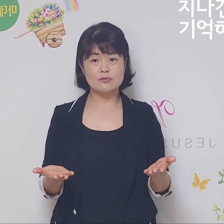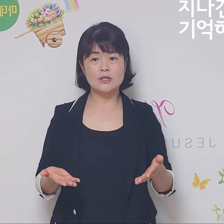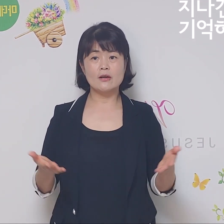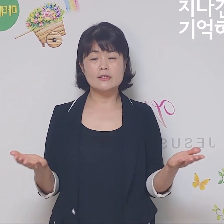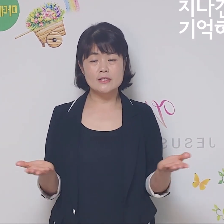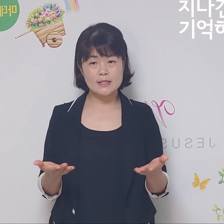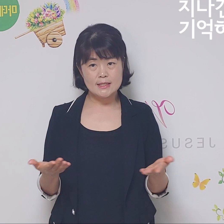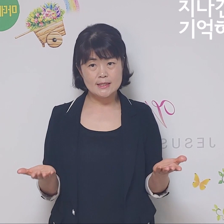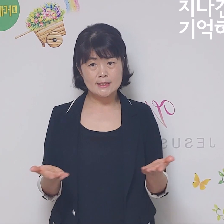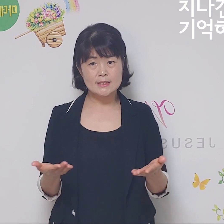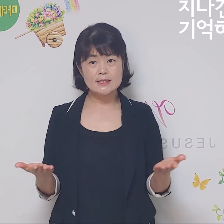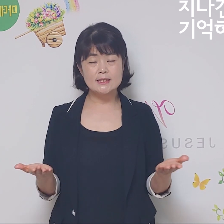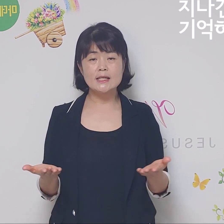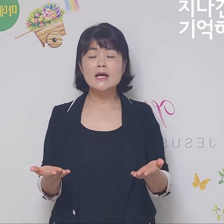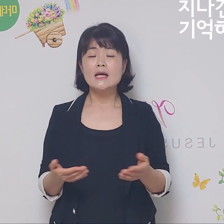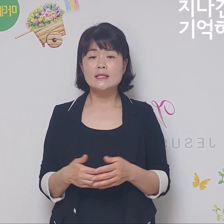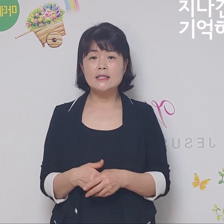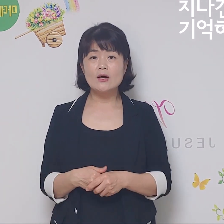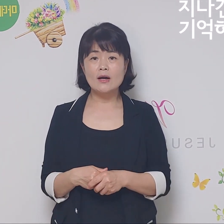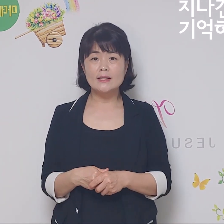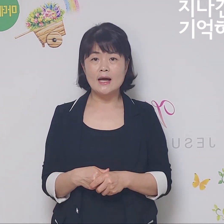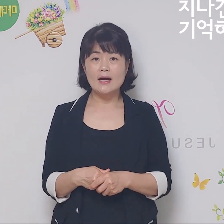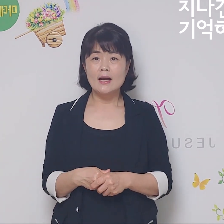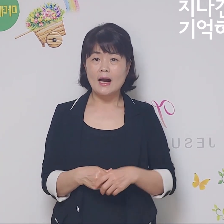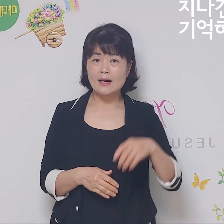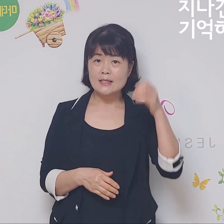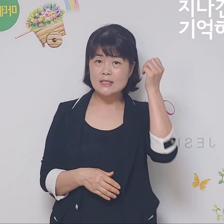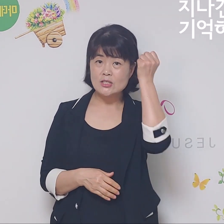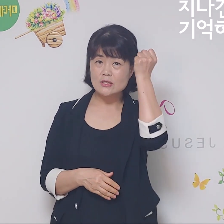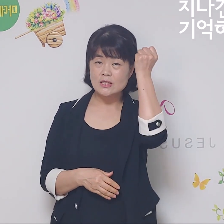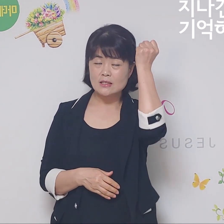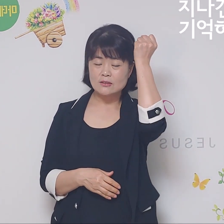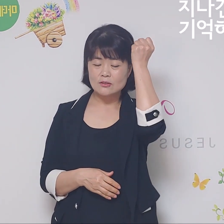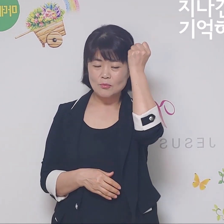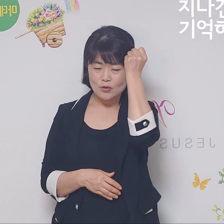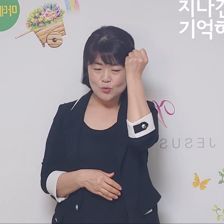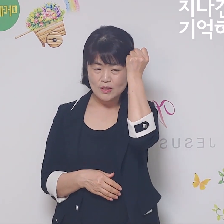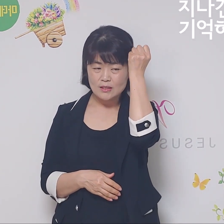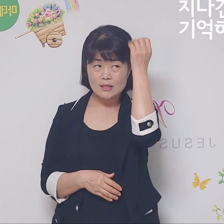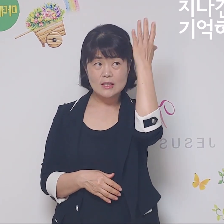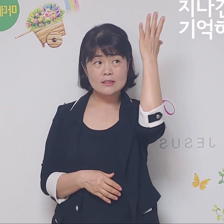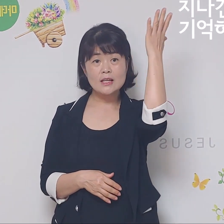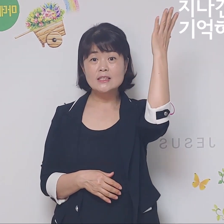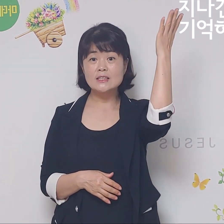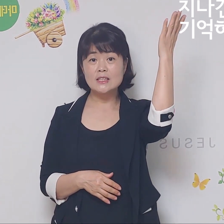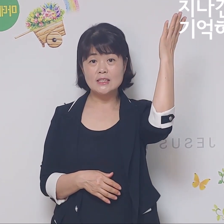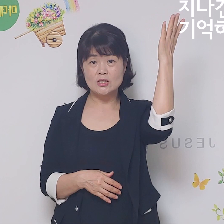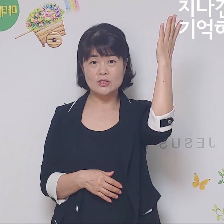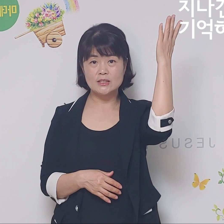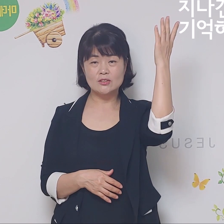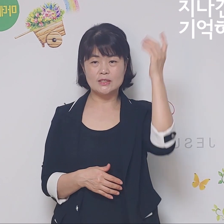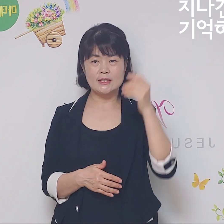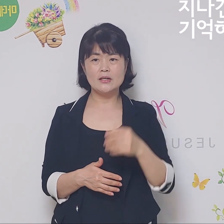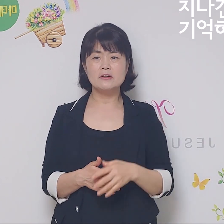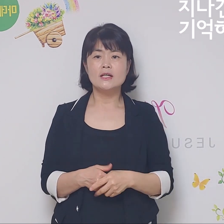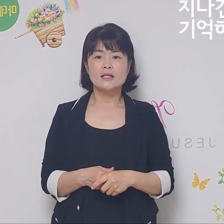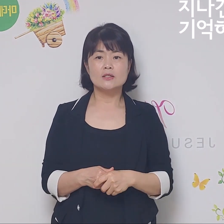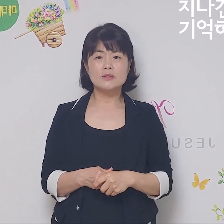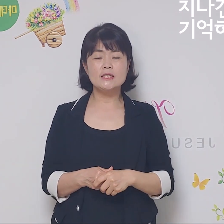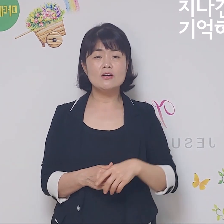돼요. 그래서 일들을 기억하다. 아까 잊혀지다는 거는 머릿속에 있는 게 싹 사라지는 게 잊혀지는 거잖아요. 그럼